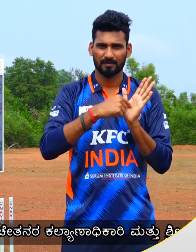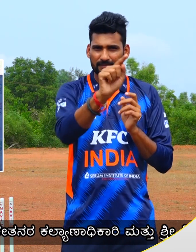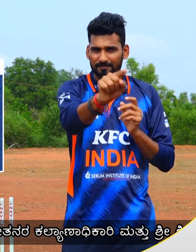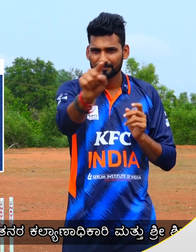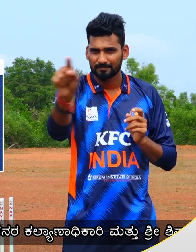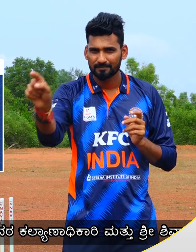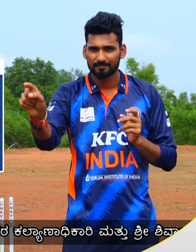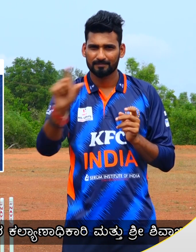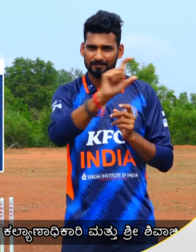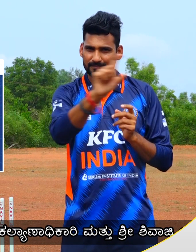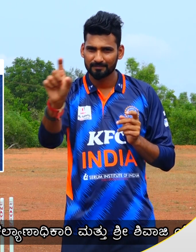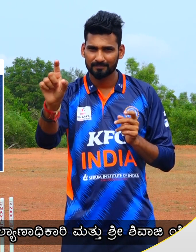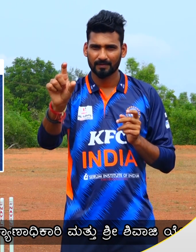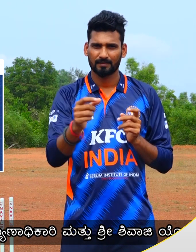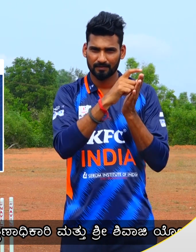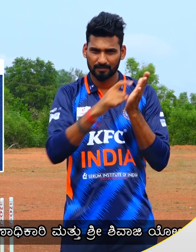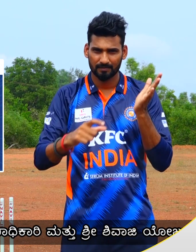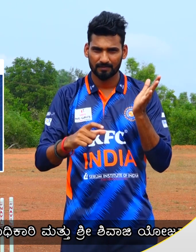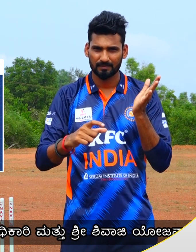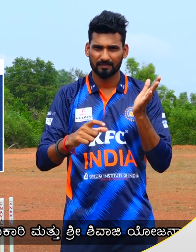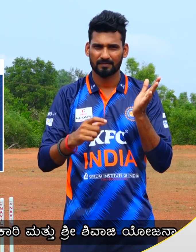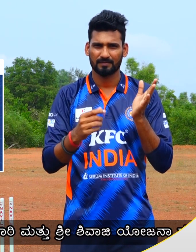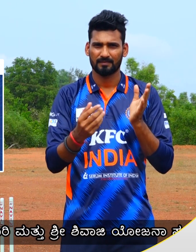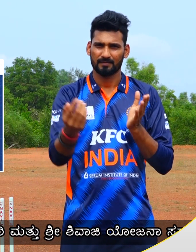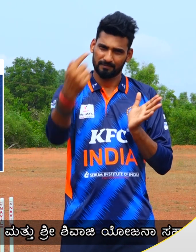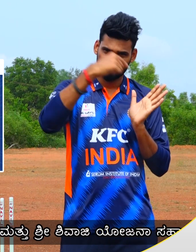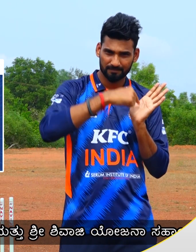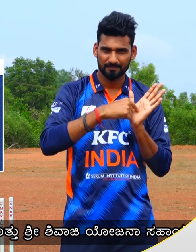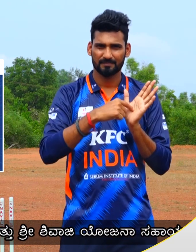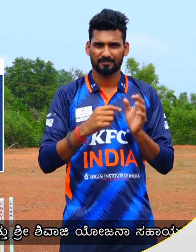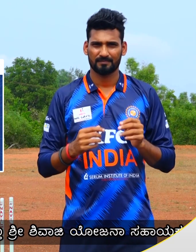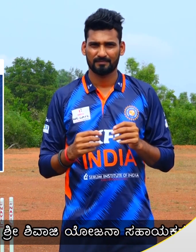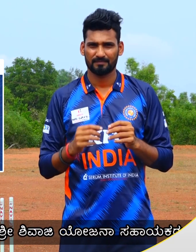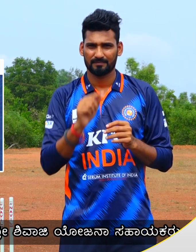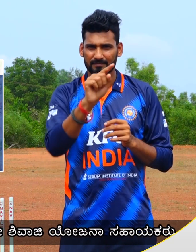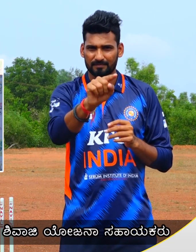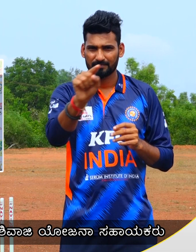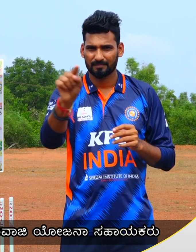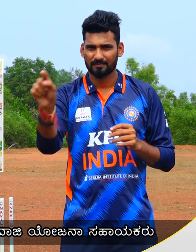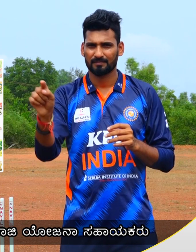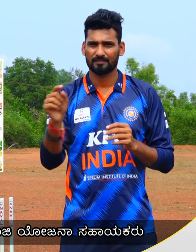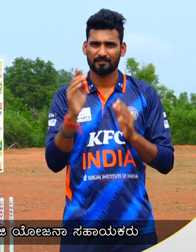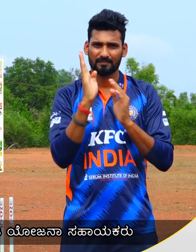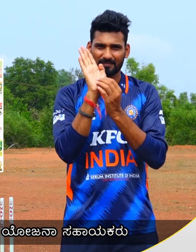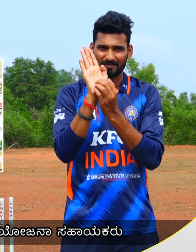ನೀವು ನಿಮ್ಮ ಹೆಸರನ್ನು ಮತದಾರರ ಪಟ್ಟಿಗೆ ಸೇರಿಸಿ. ಇದಕ್ಕಾಗಿ ವೋಟರ್ ಹೆಲ್ಪ್ಲೈನ್